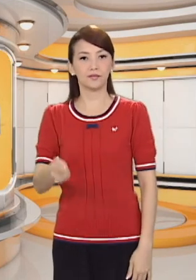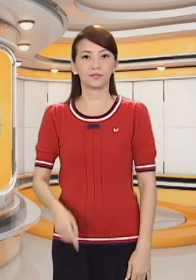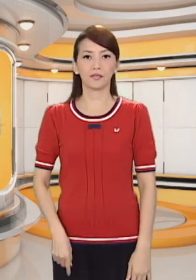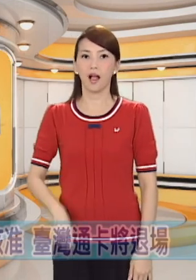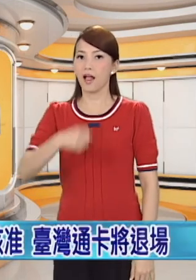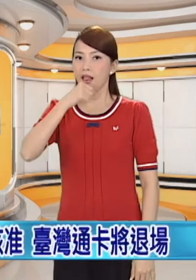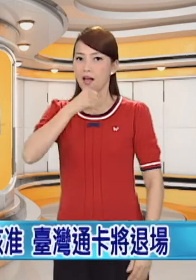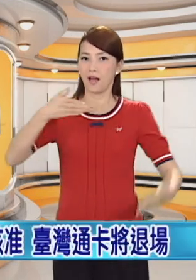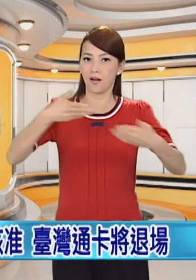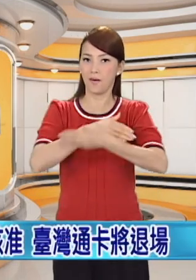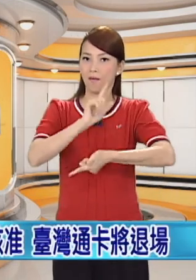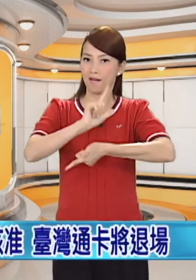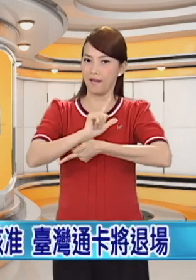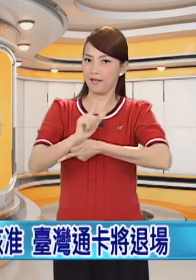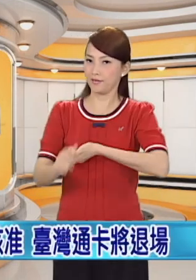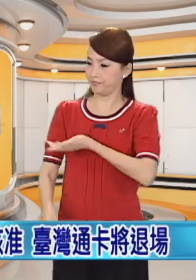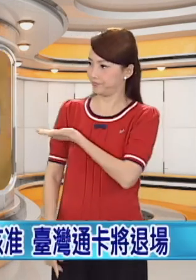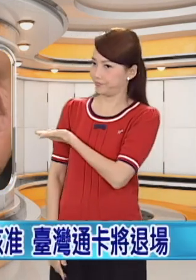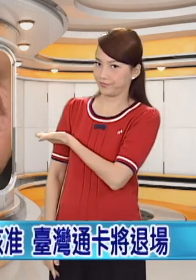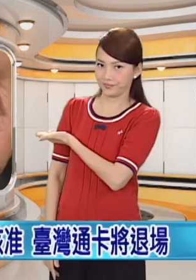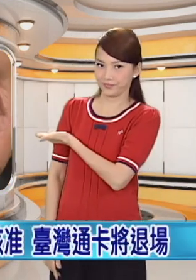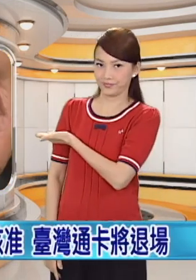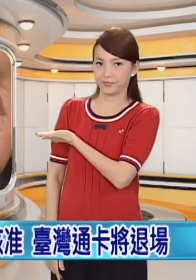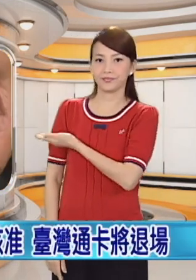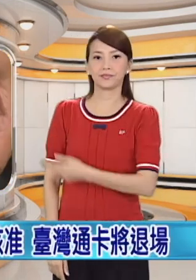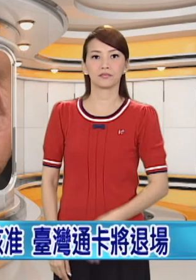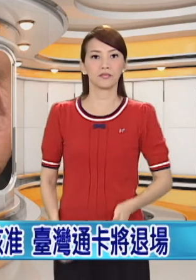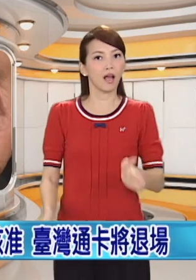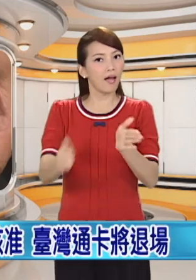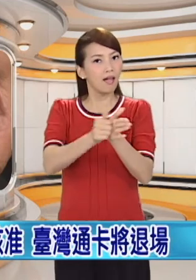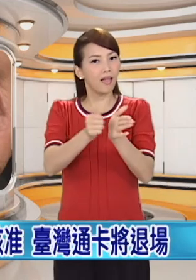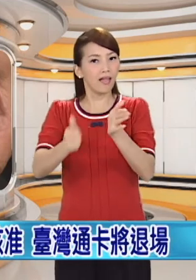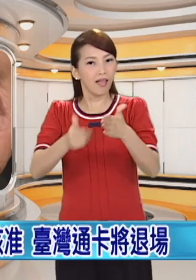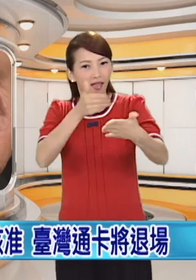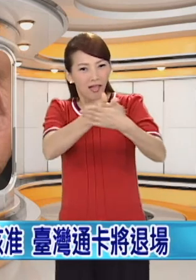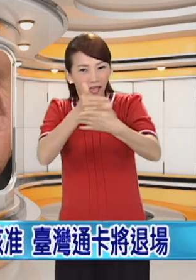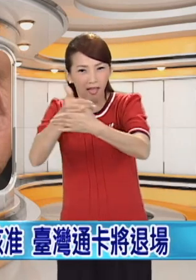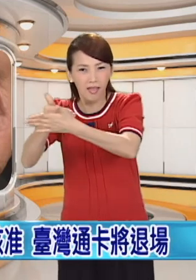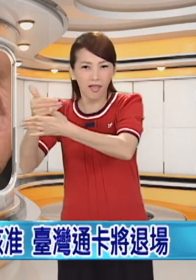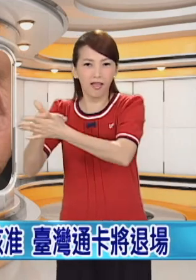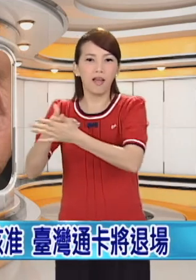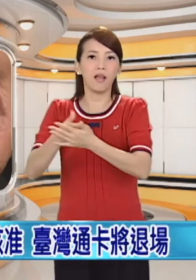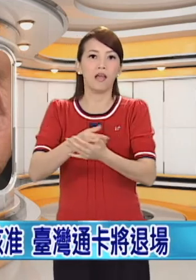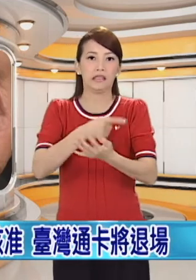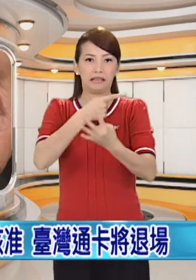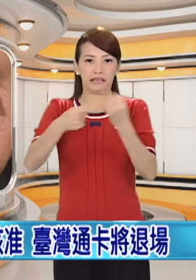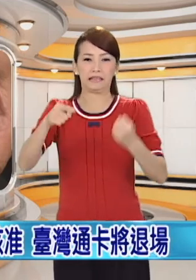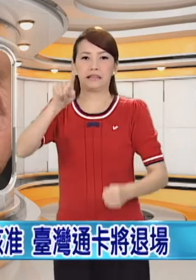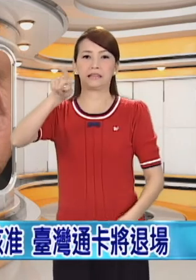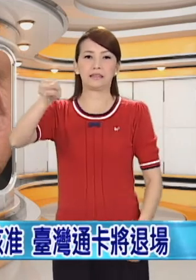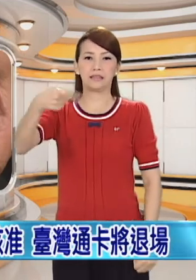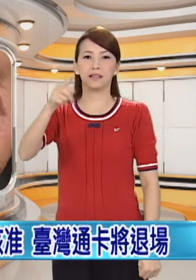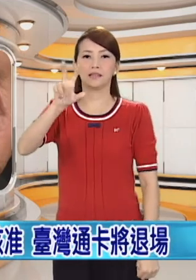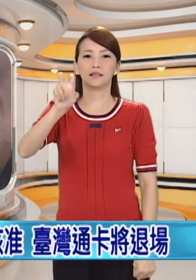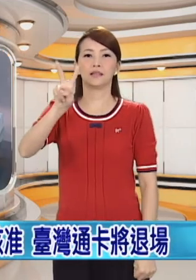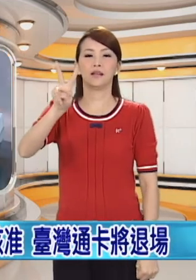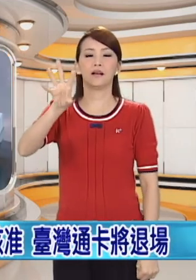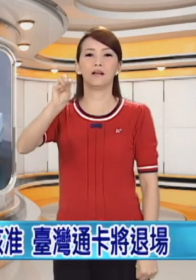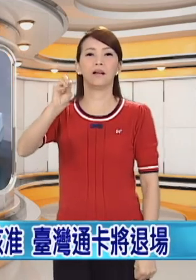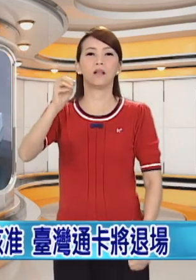心流通卡数高达了172万张的台湾通卡，因为没有在期限之